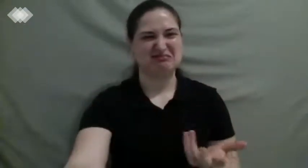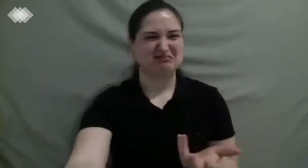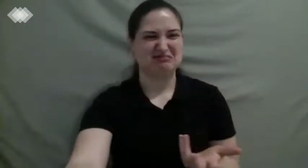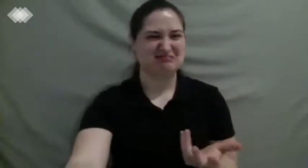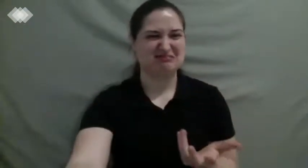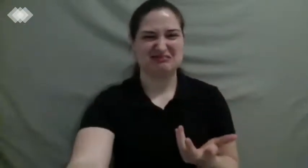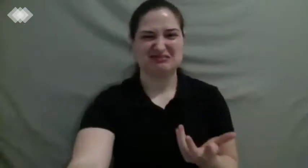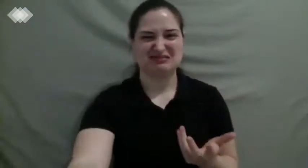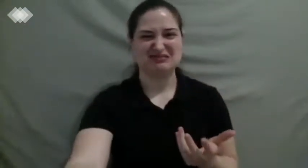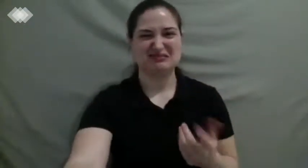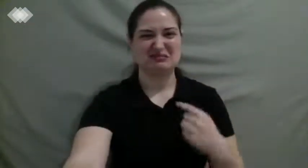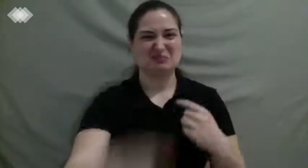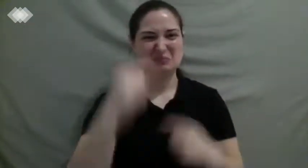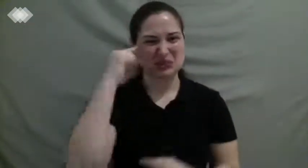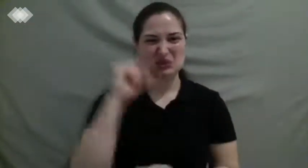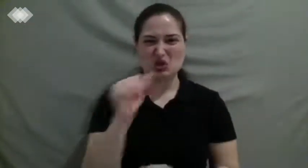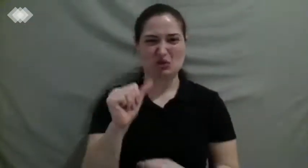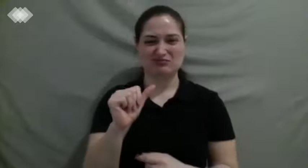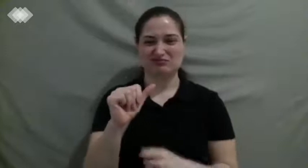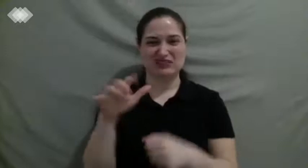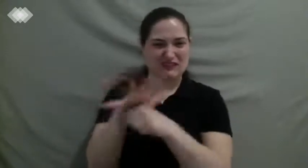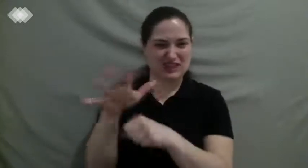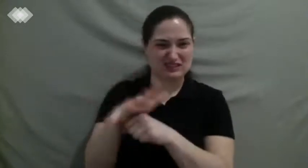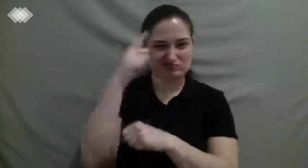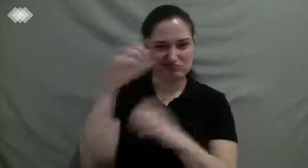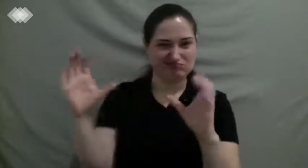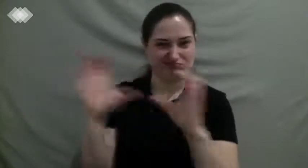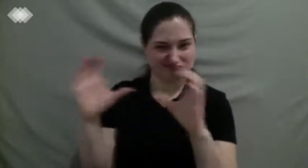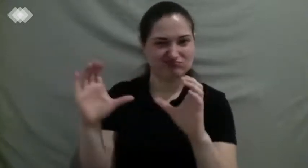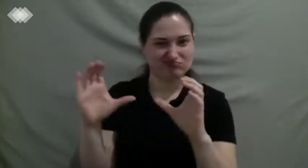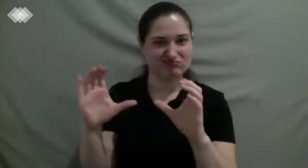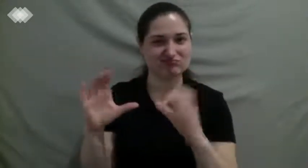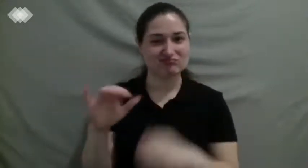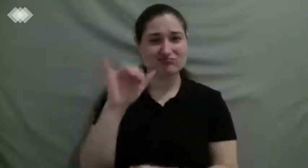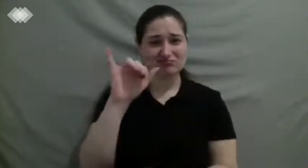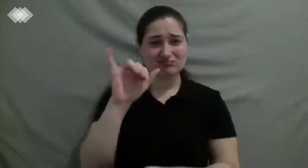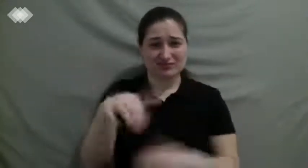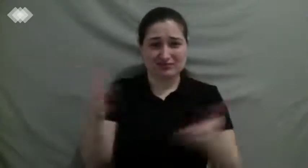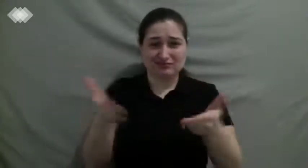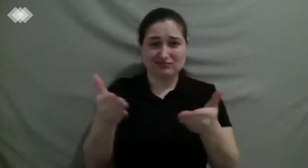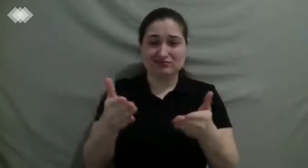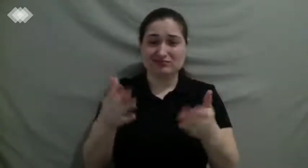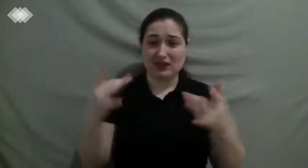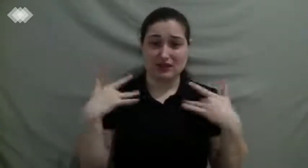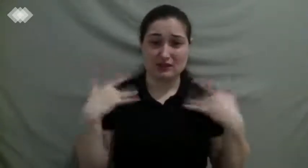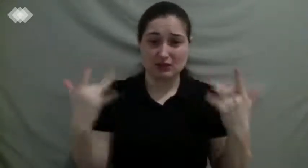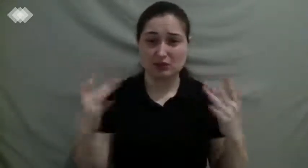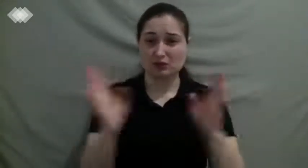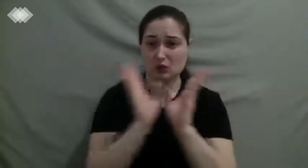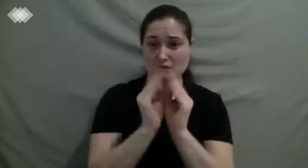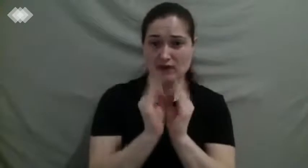creo que tengamos certificado. Realmente este tipo de eventos así, de conferencias